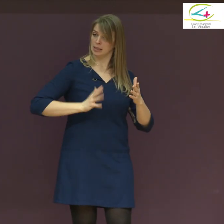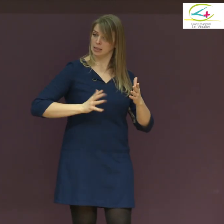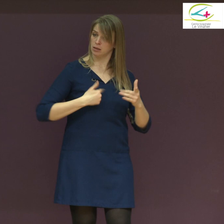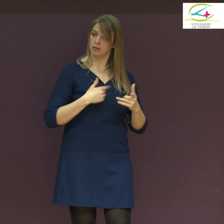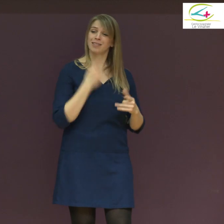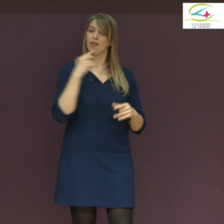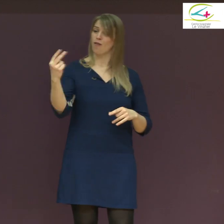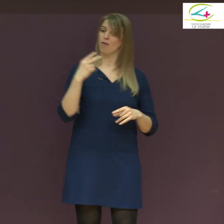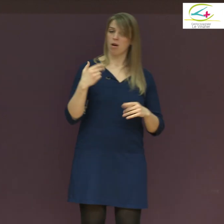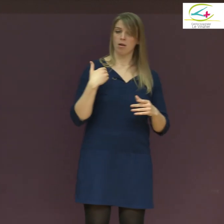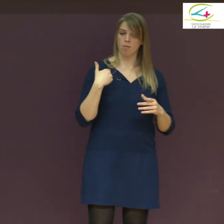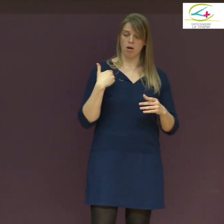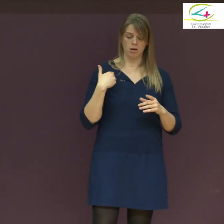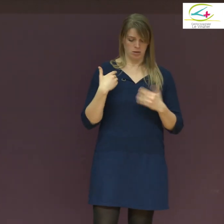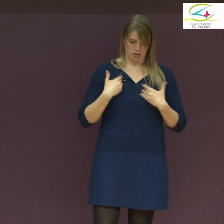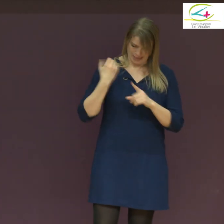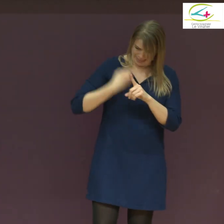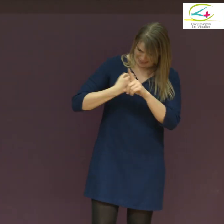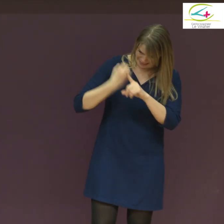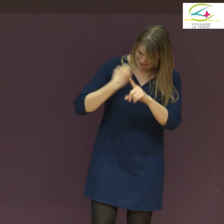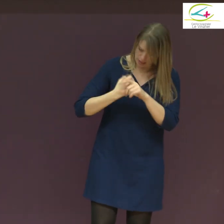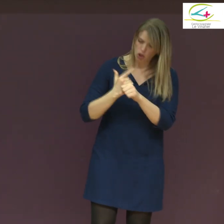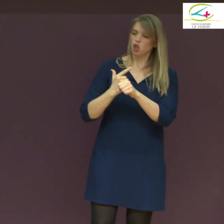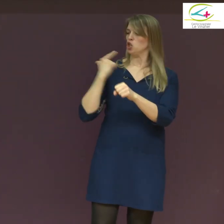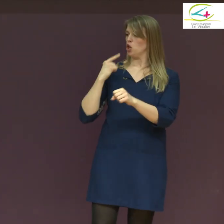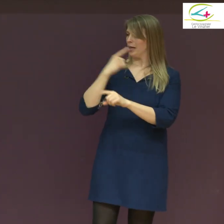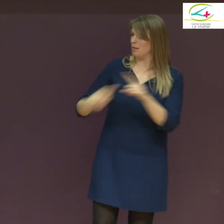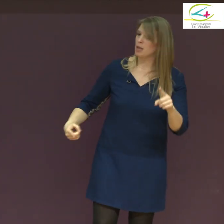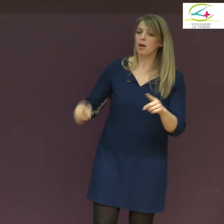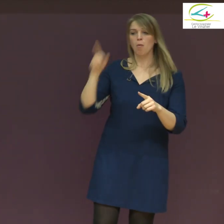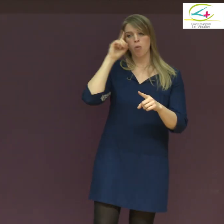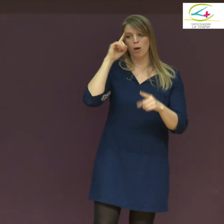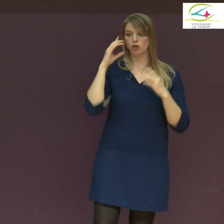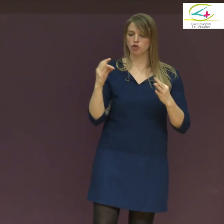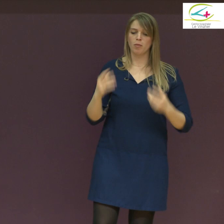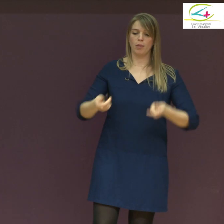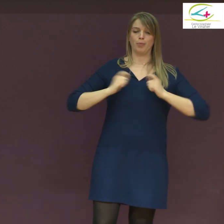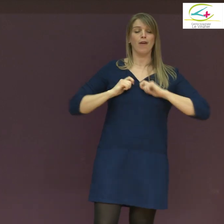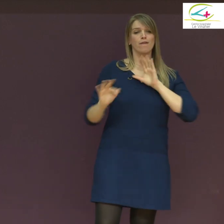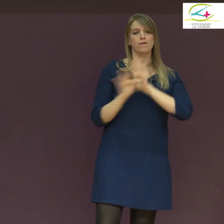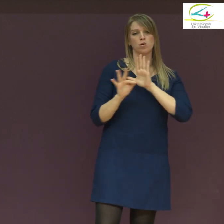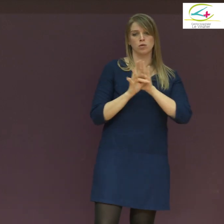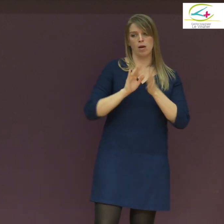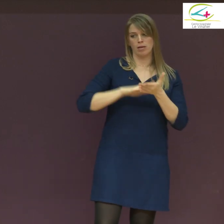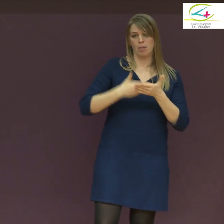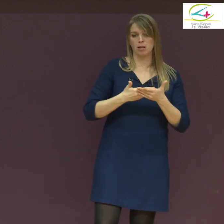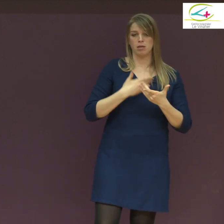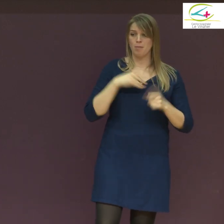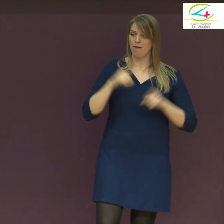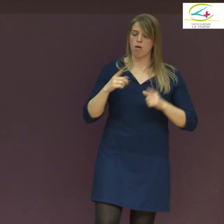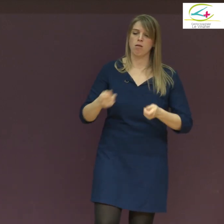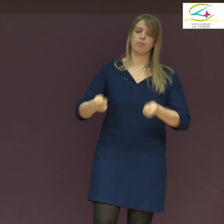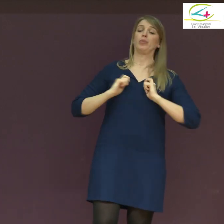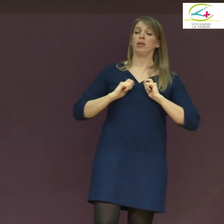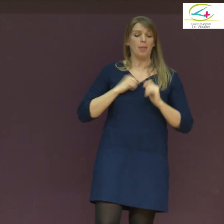Je viens de me battre pendant 2 ans et demi parce que justement j'ai été mis dans une fonction d'interprète par moment. On peut